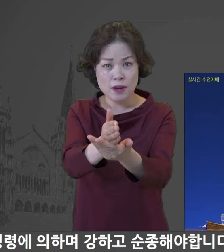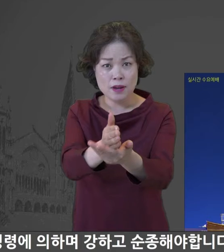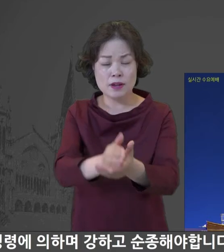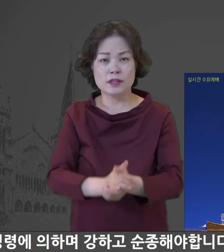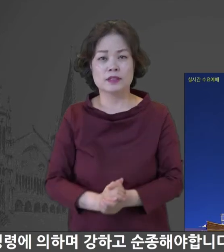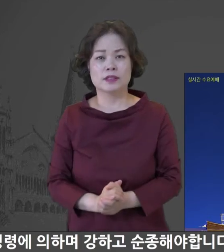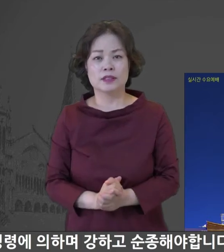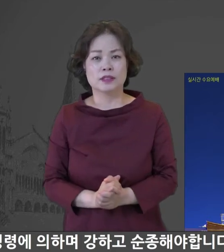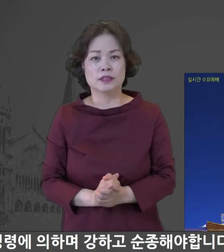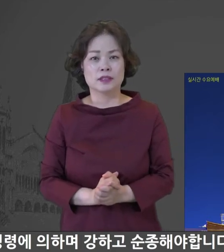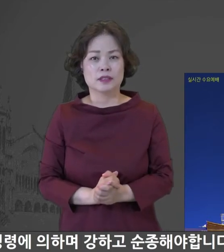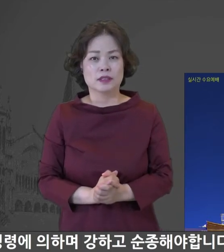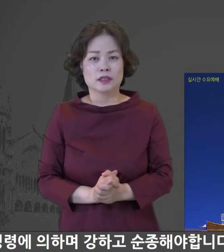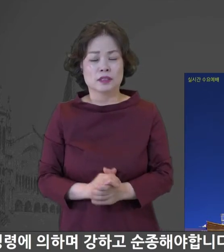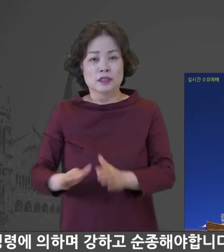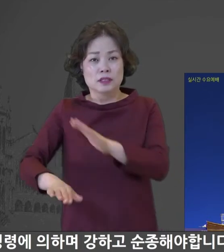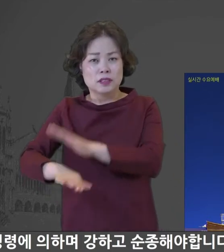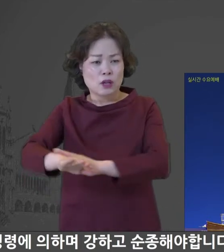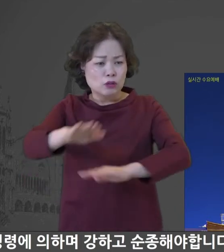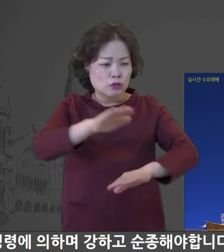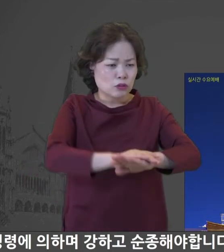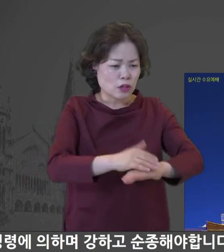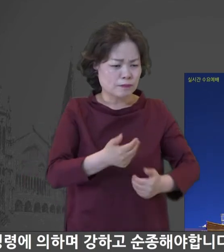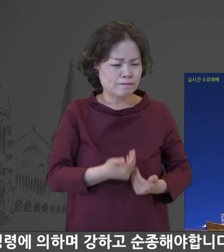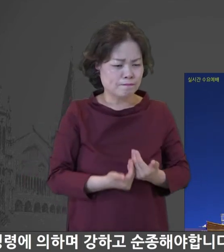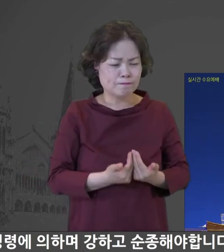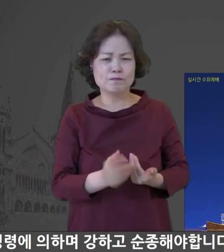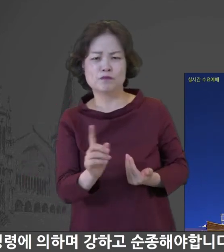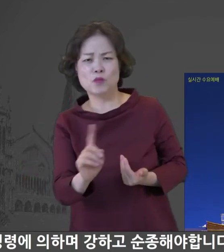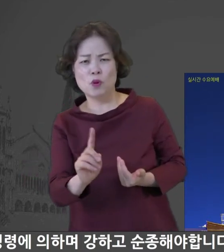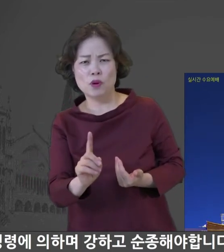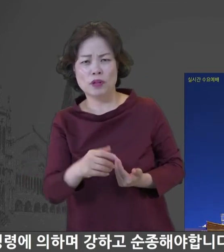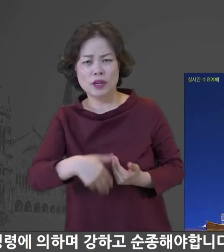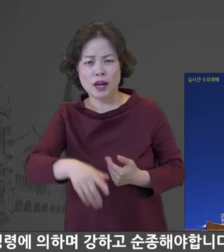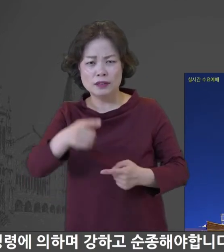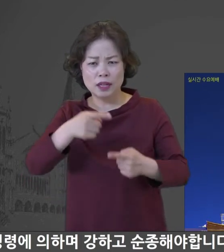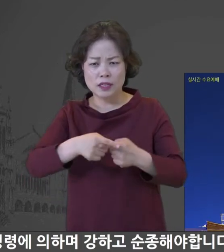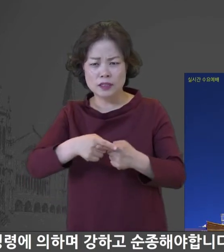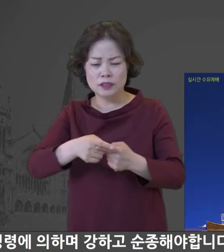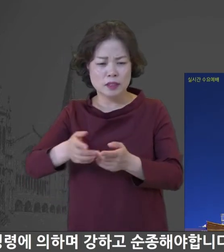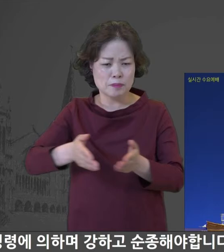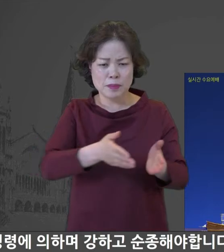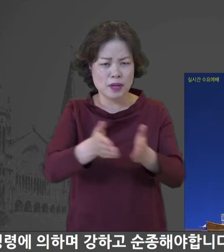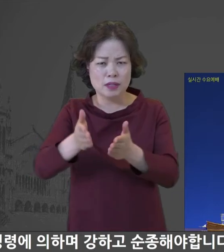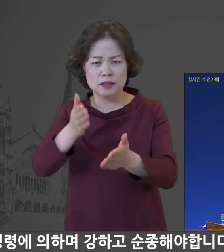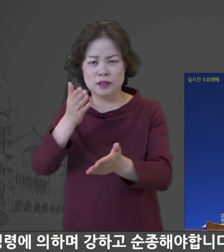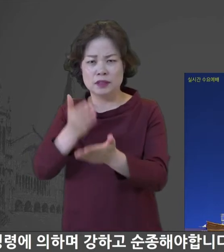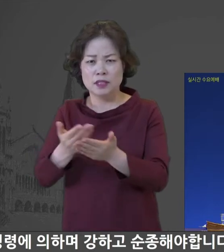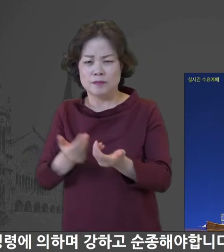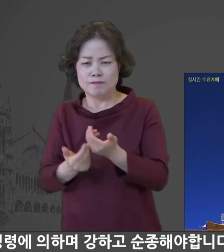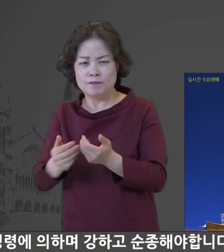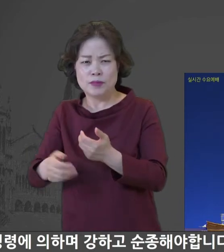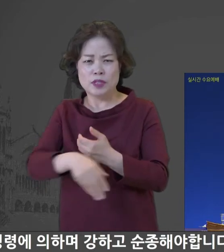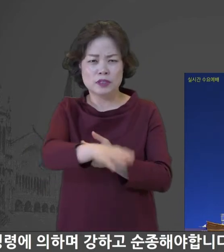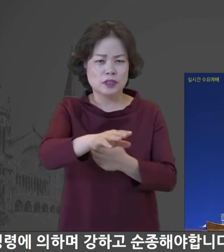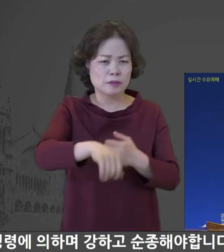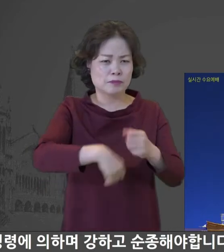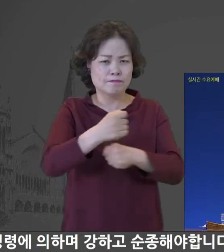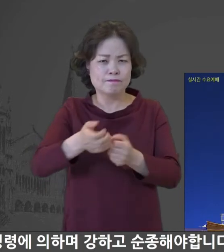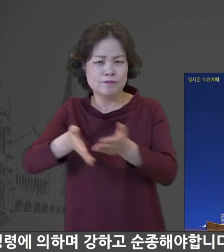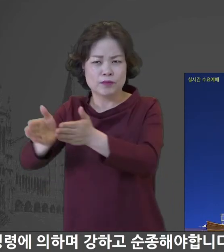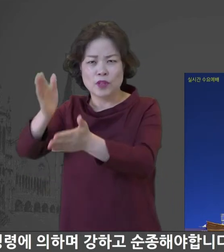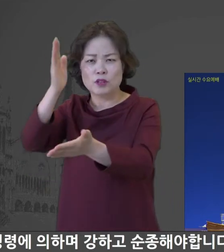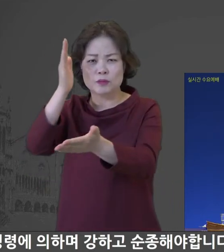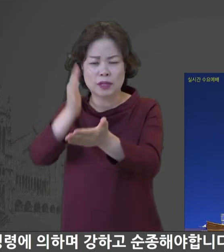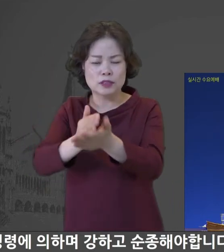얘기하죠. 좌로나 우로나 치우치지 말라라는 것은 가다가 방향을 틀지 말라는 겁니다. 율법을 향해서 그 길을 가고 있으면 그